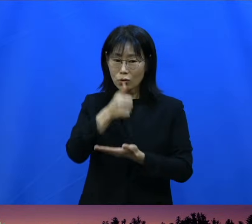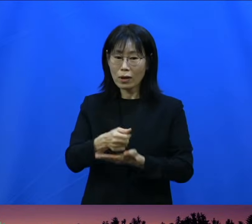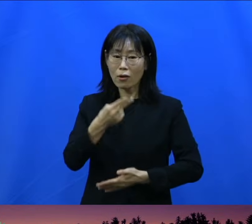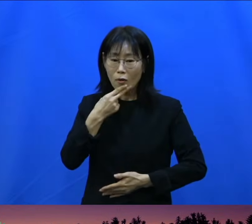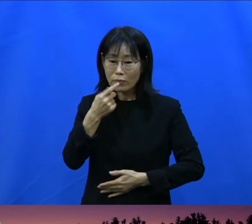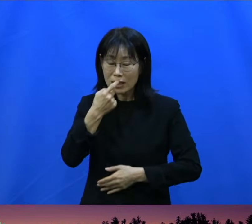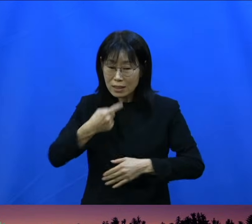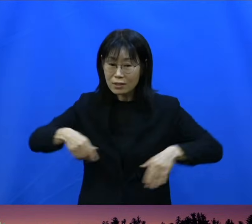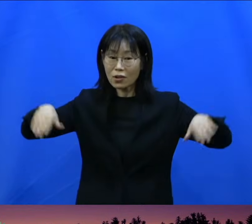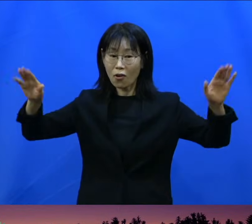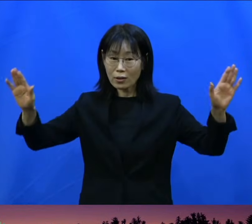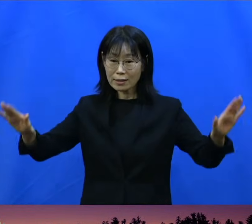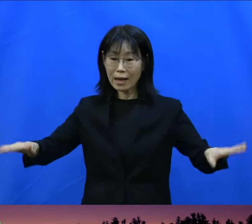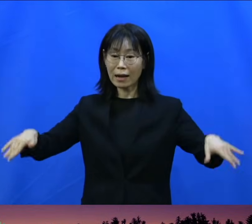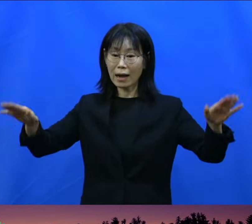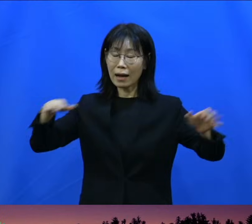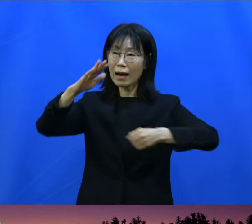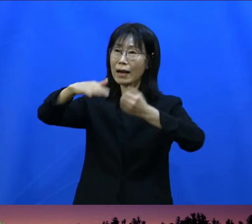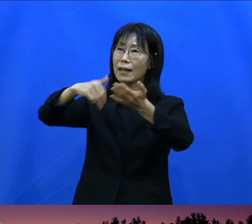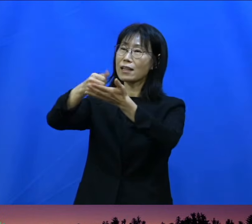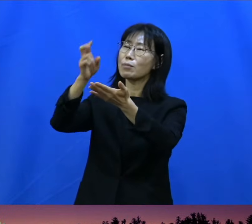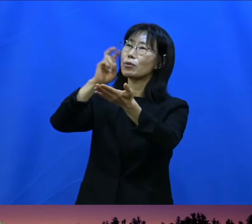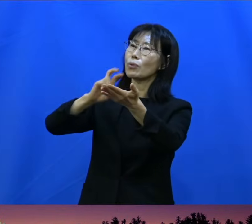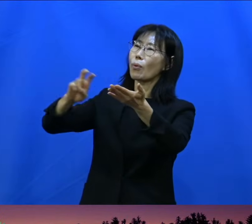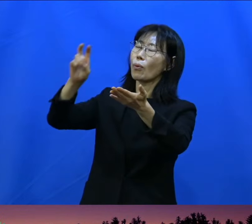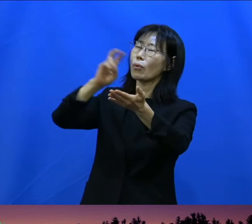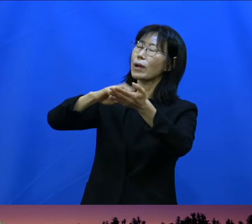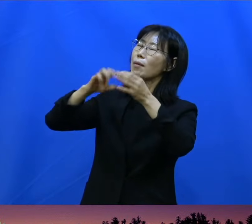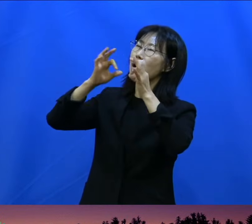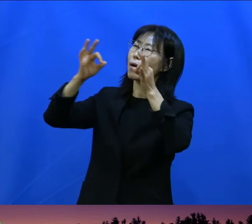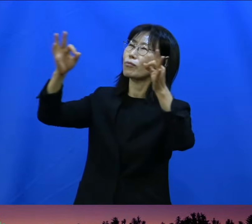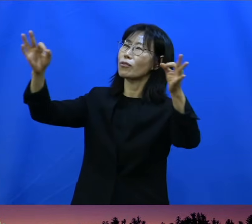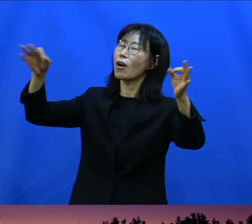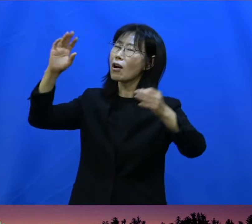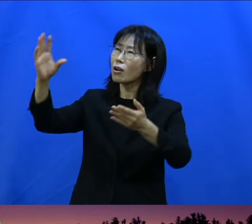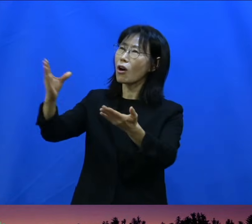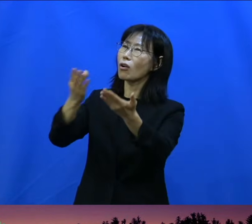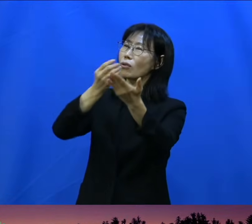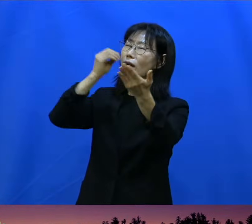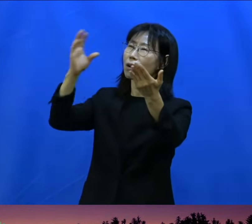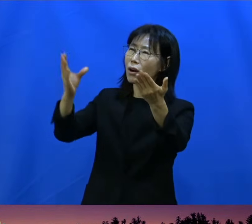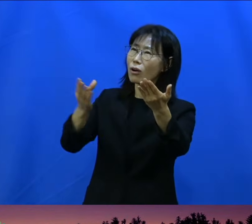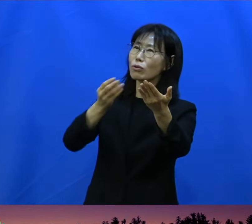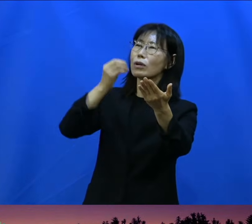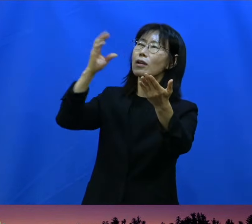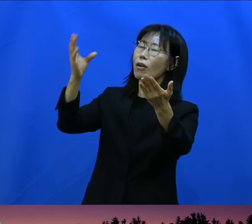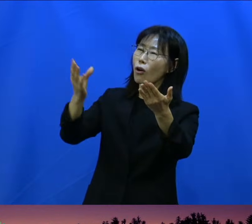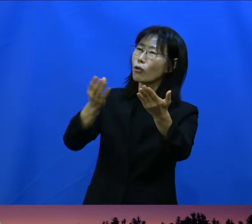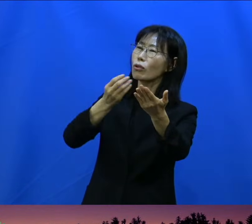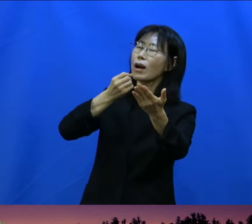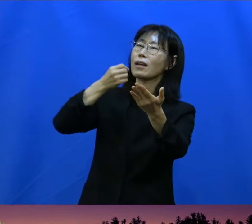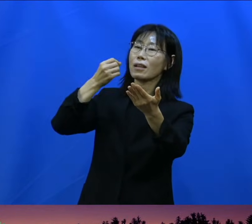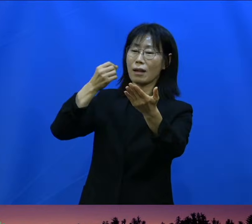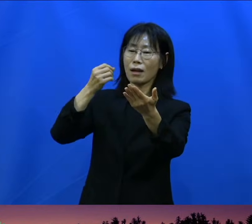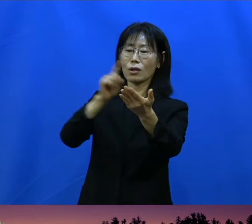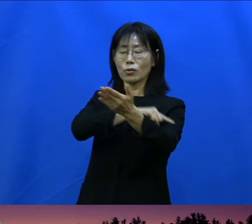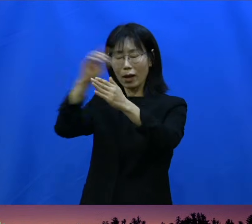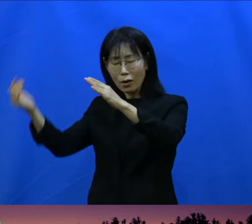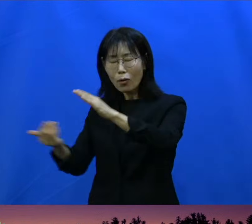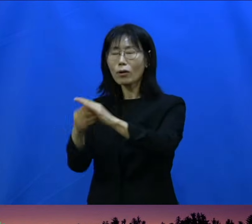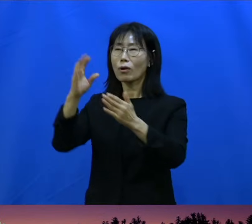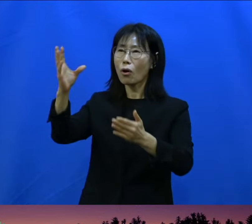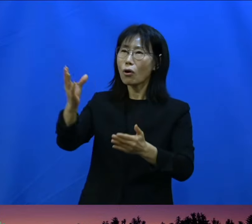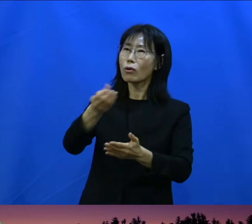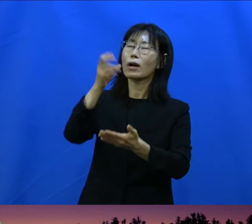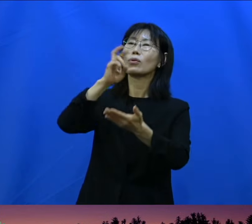되고 죄 없는 천사들이 보기에. 그러니까 어느 정도의 거룩인지 우리는 모르는 거예요. Holy, holy,